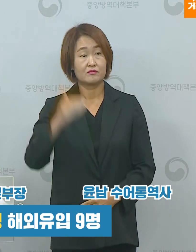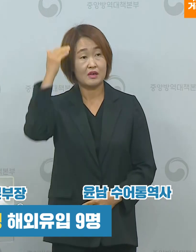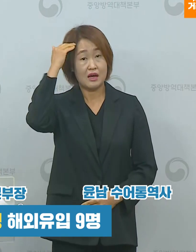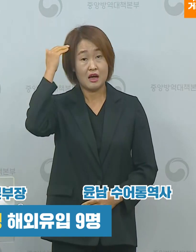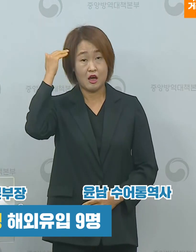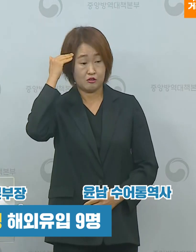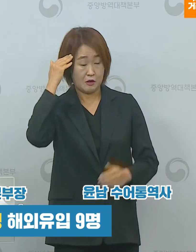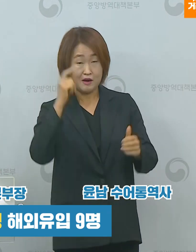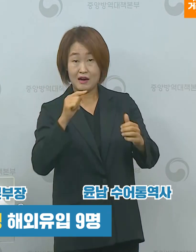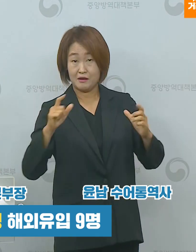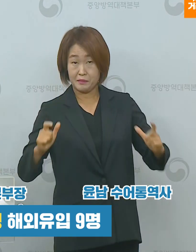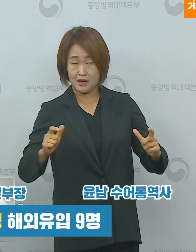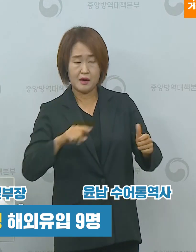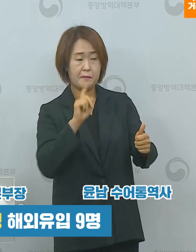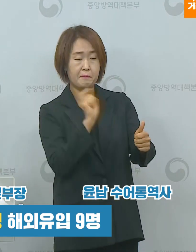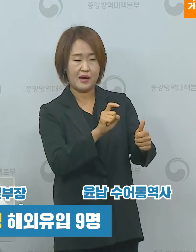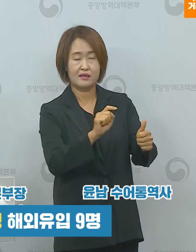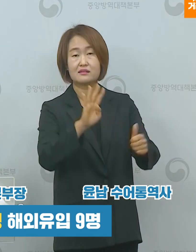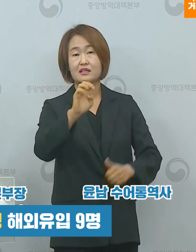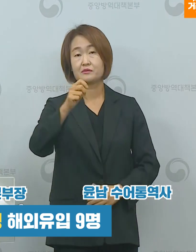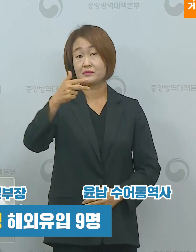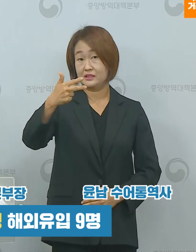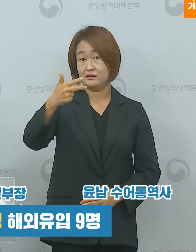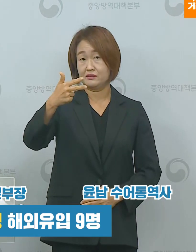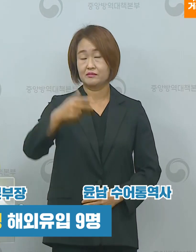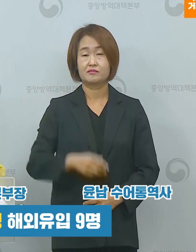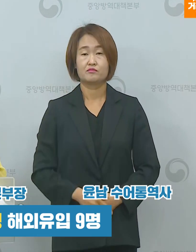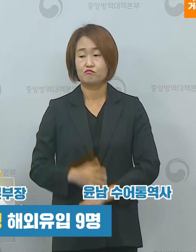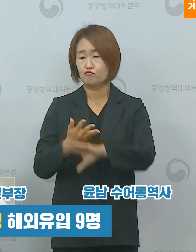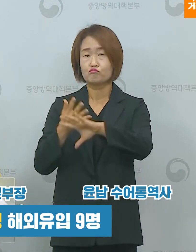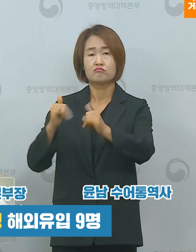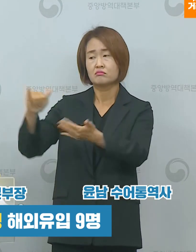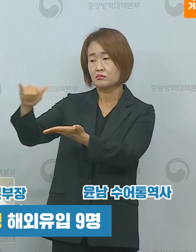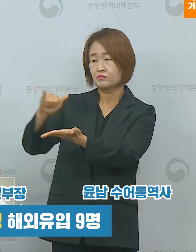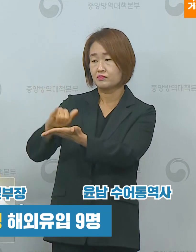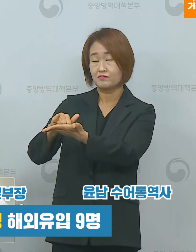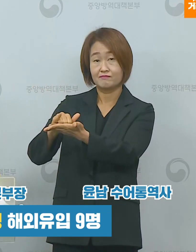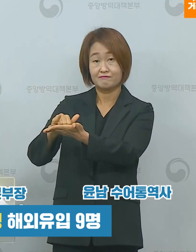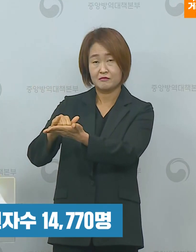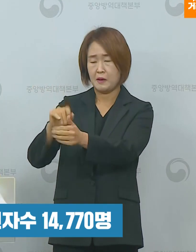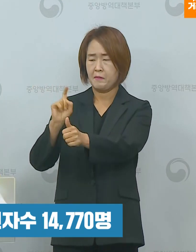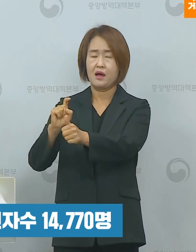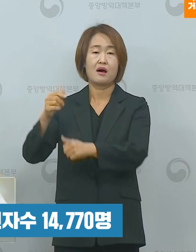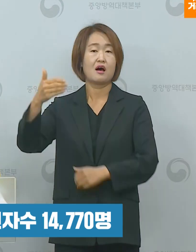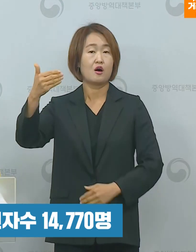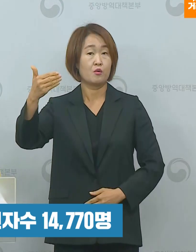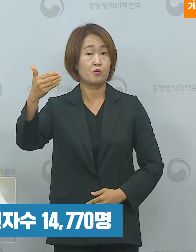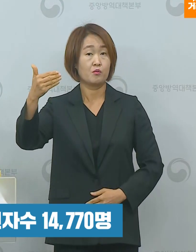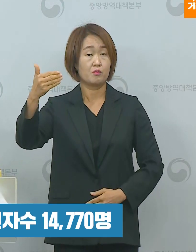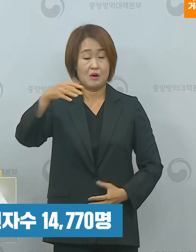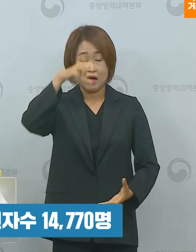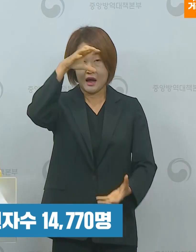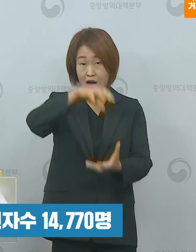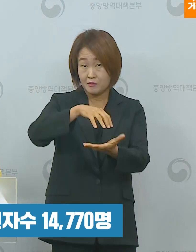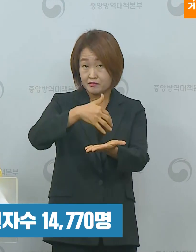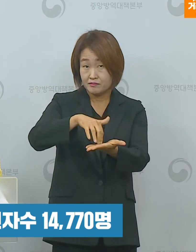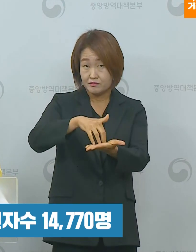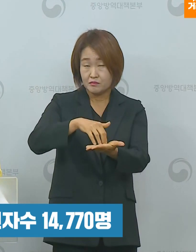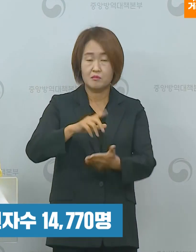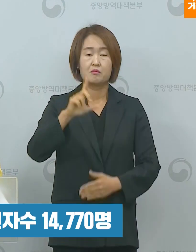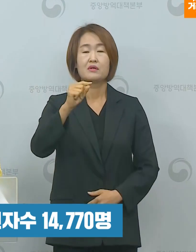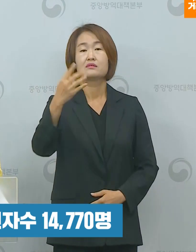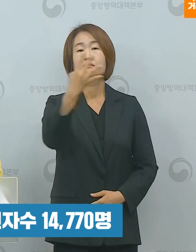신규 확진자는 47명이 확인되었고 해외 유입 사례가 9명입니다. 총 누적 확진자 수는